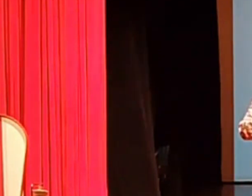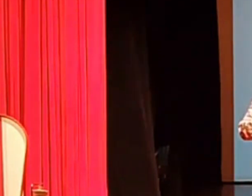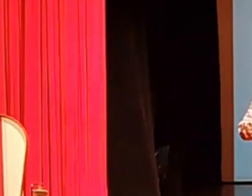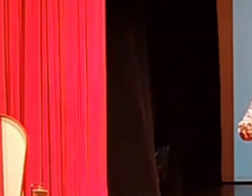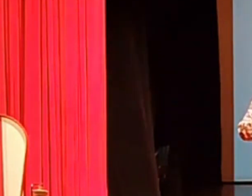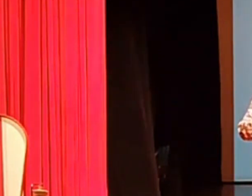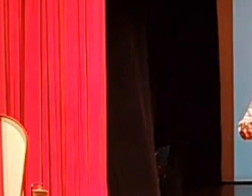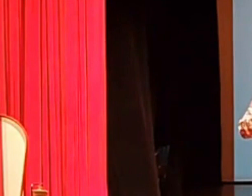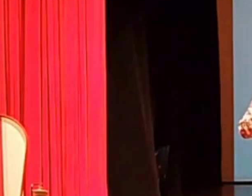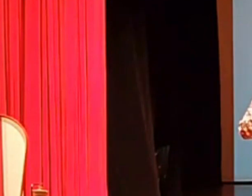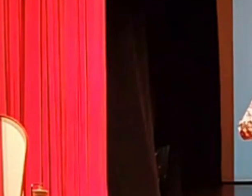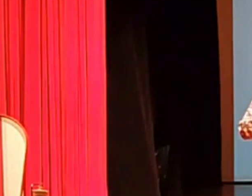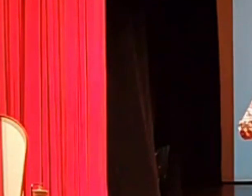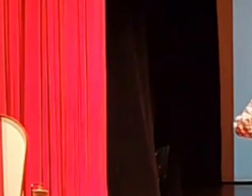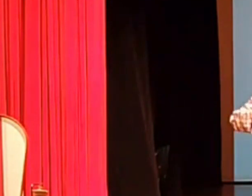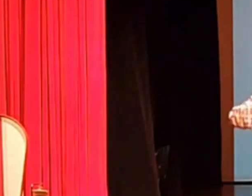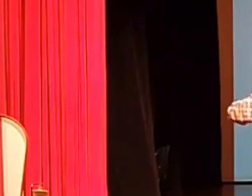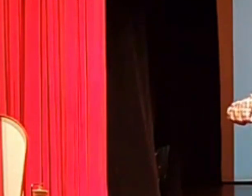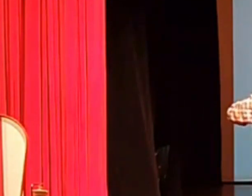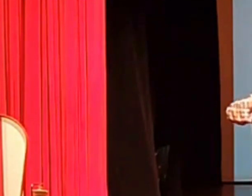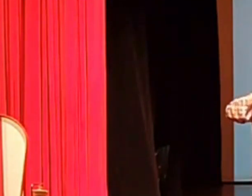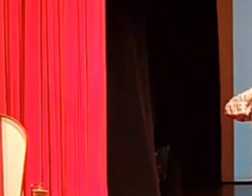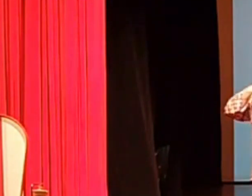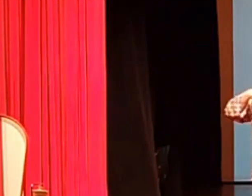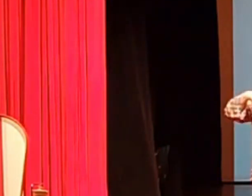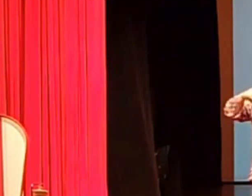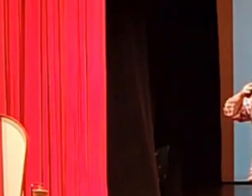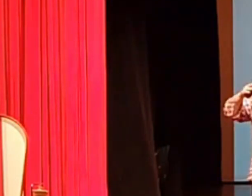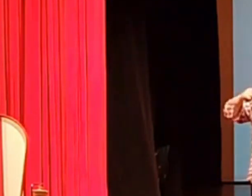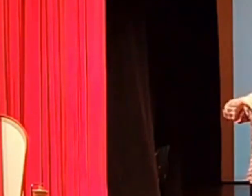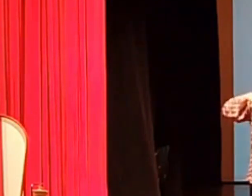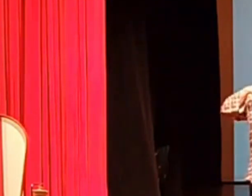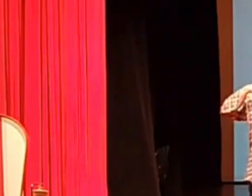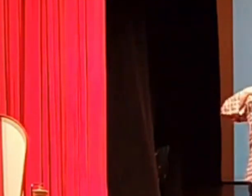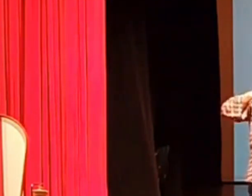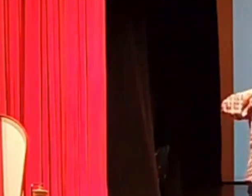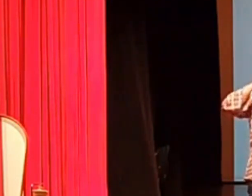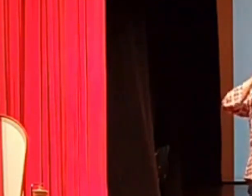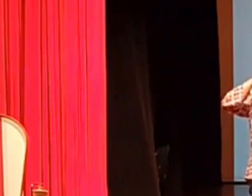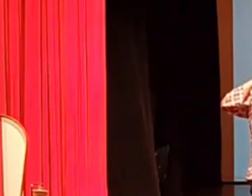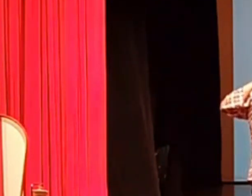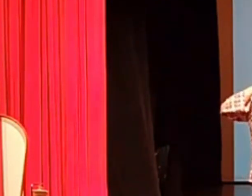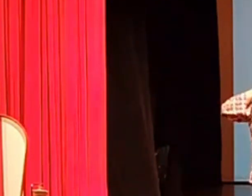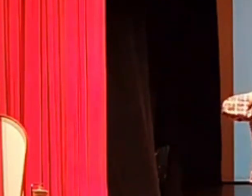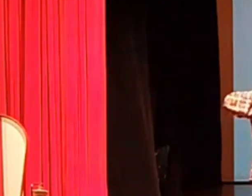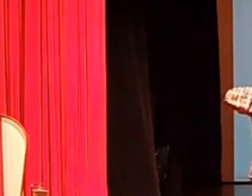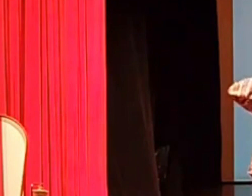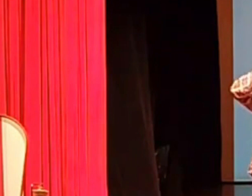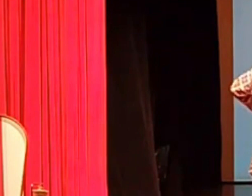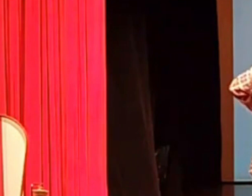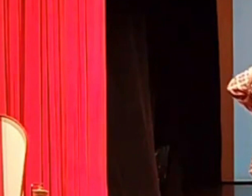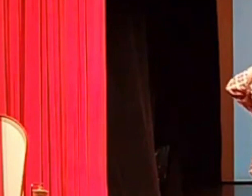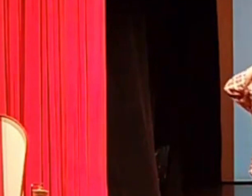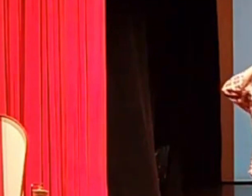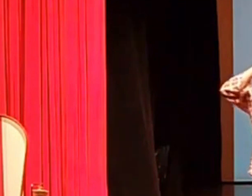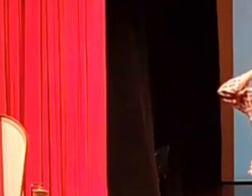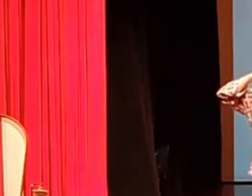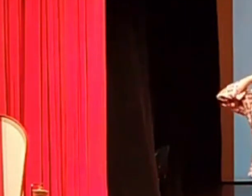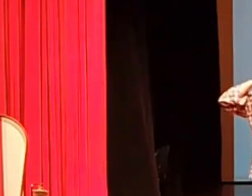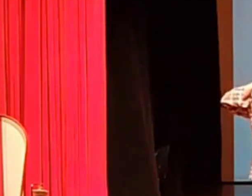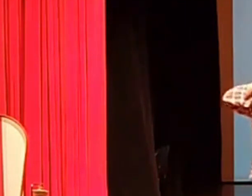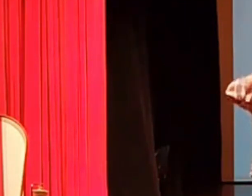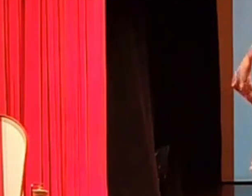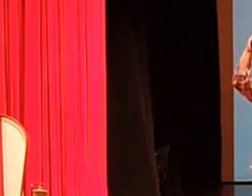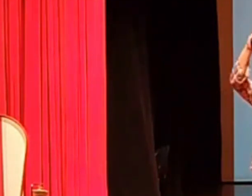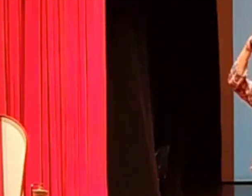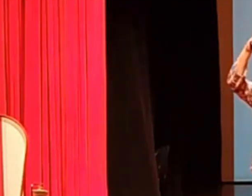e meio, as meninas já passaram, né, em geral, já passaram da menarca, já estiveram estirando o